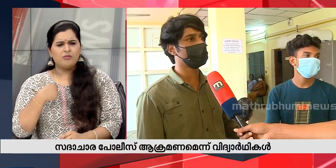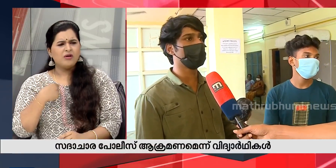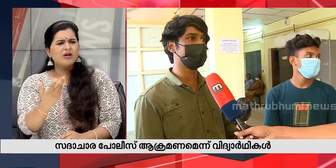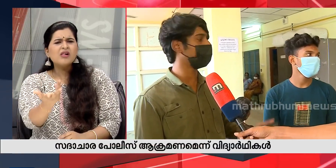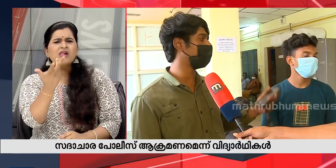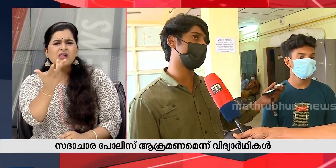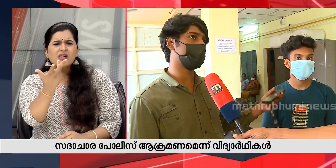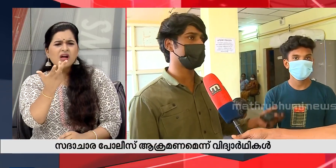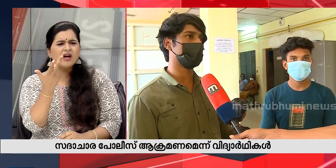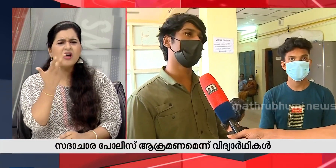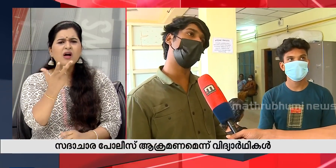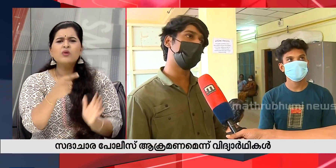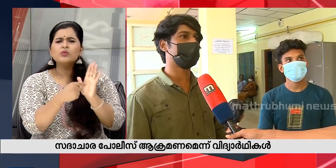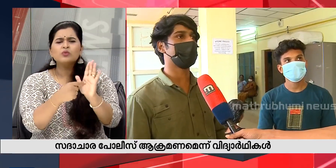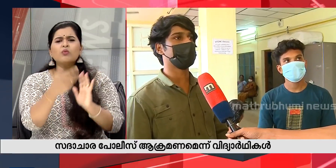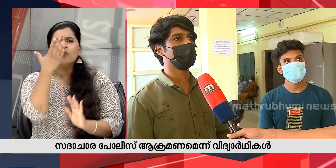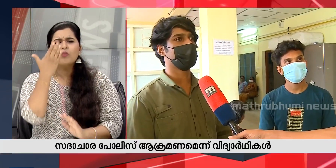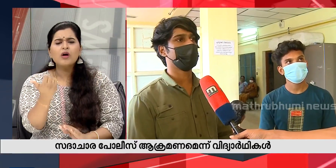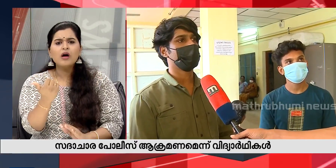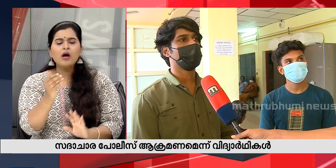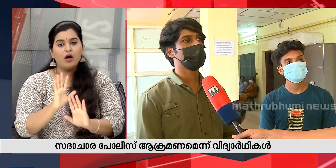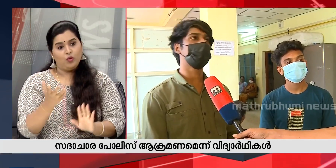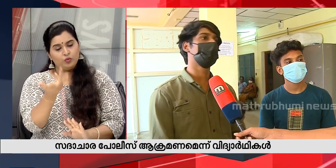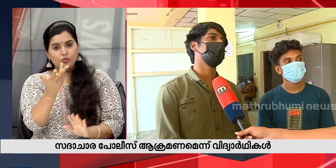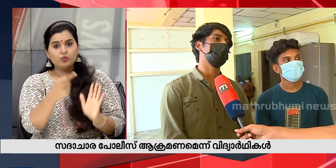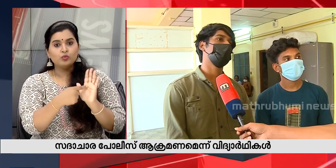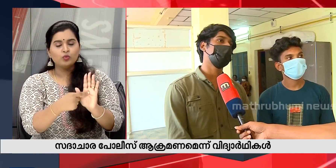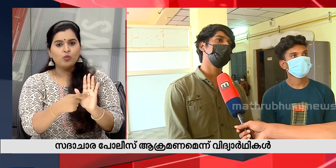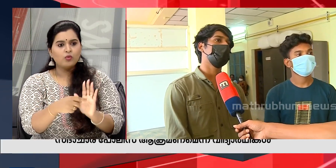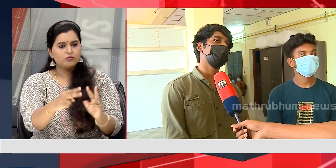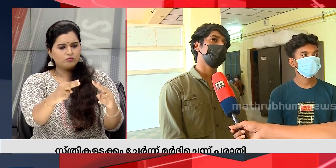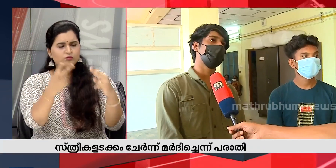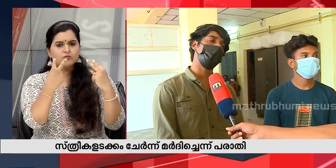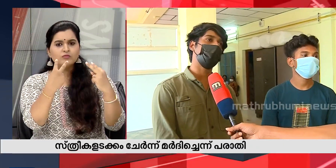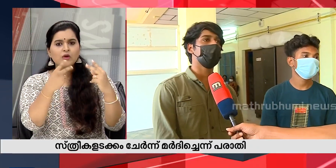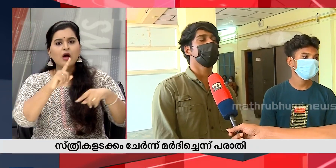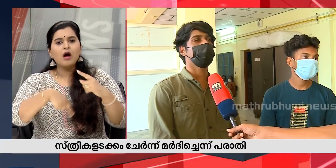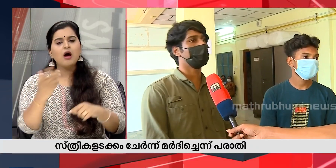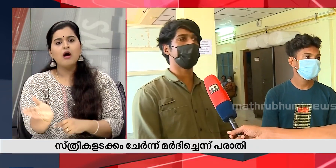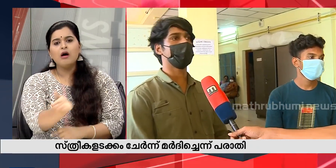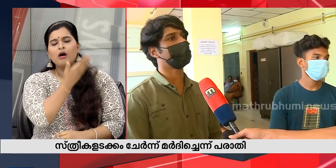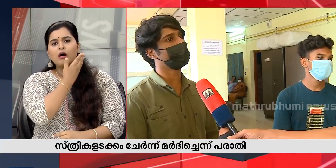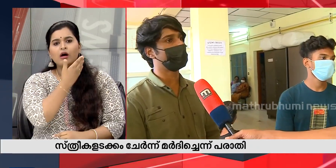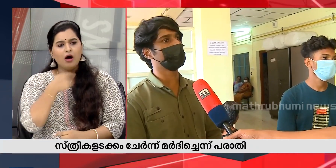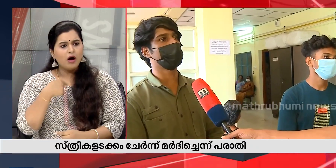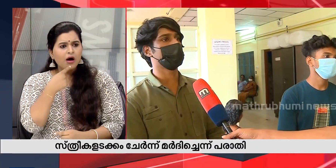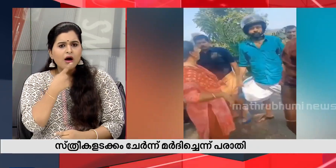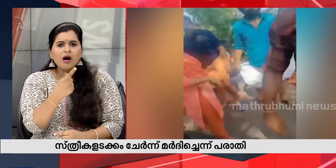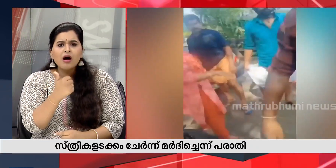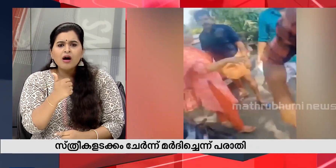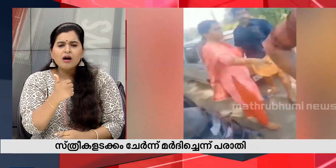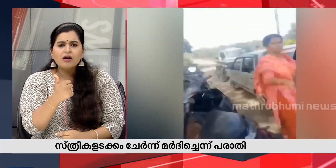എന്തിനാ അങ്ങനെ ചോദിച്ചതെന്ന് പറഞ്ഞാണ് ഇവനെ അടിക്കുന്നത്. അത് മാത്രമാണ് ചെയ്ത് തുറച്ചു നോക്കിയതിന്, അല്ലാതെ വേറൊന്നും ഞങ്ങൾ പറഞ്ഞിട്ടില്ല. അത് അവർ